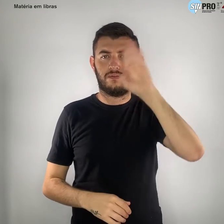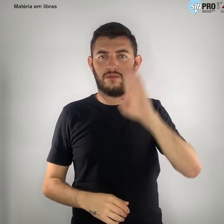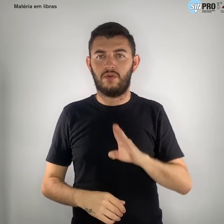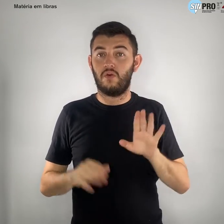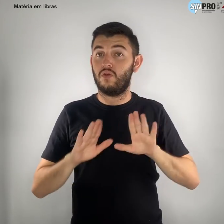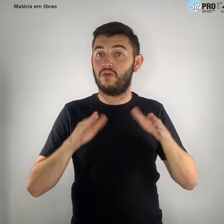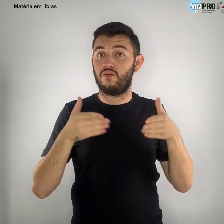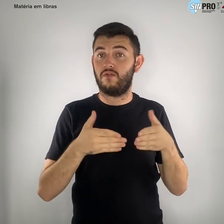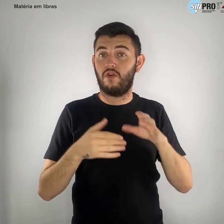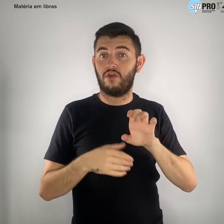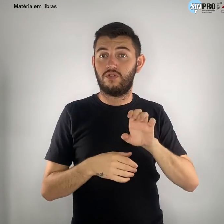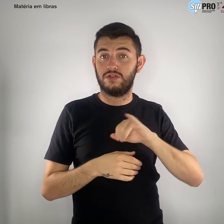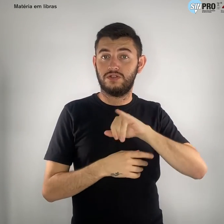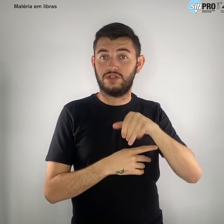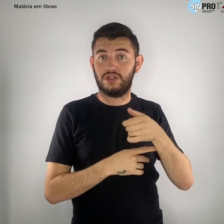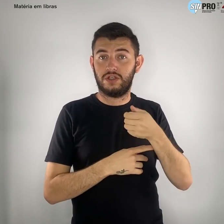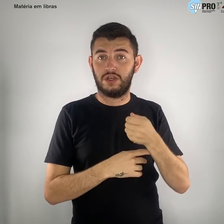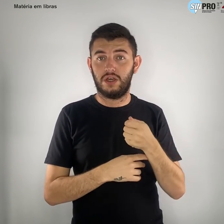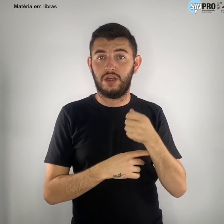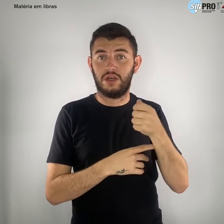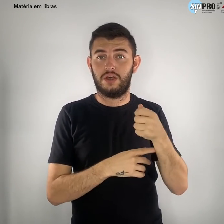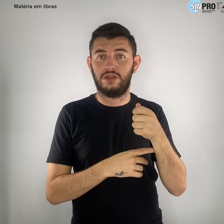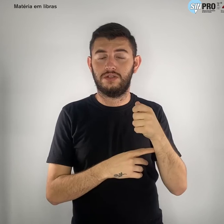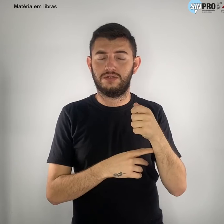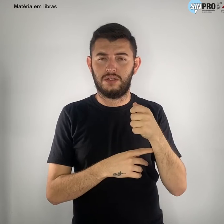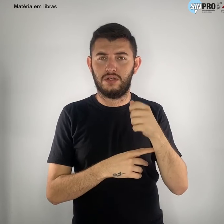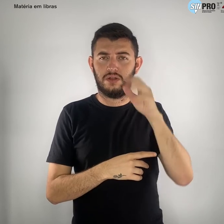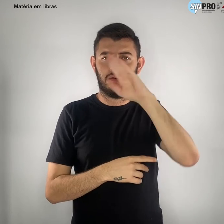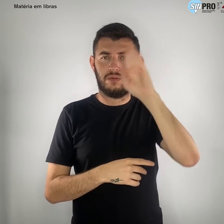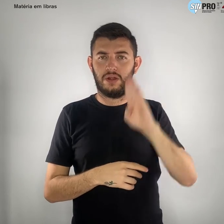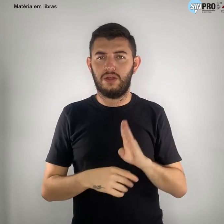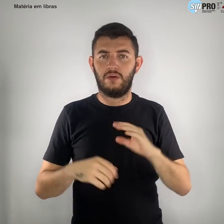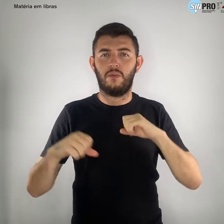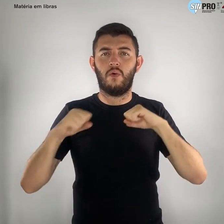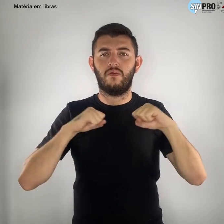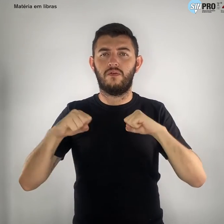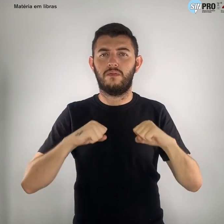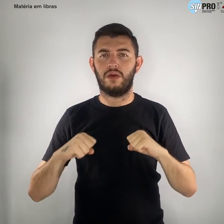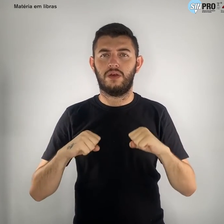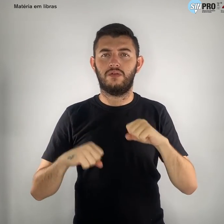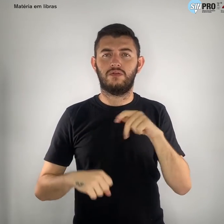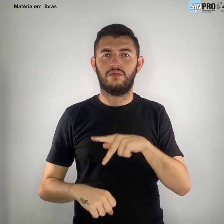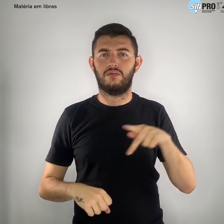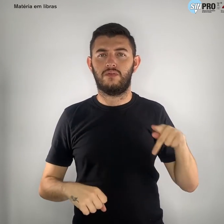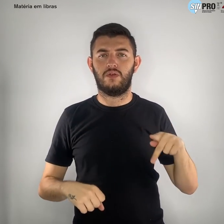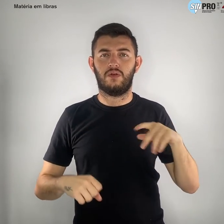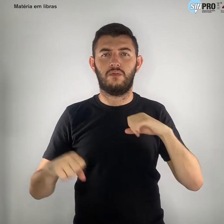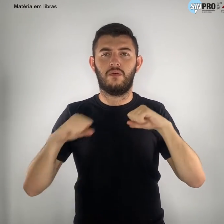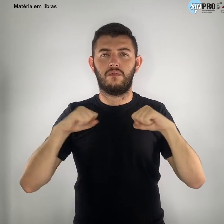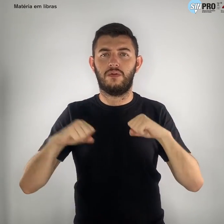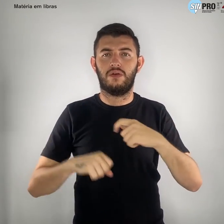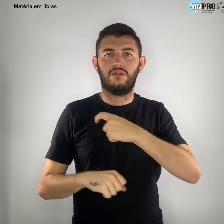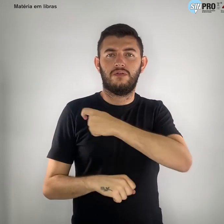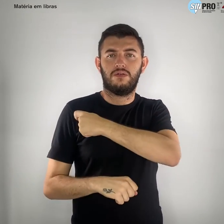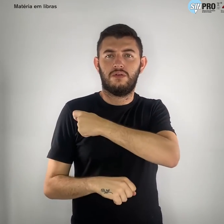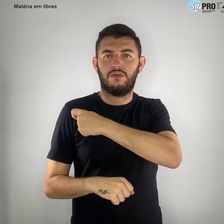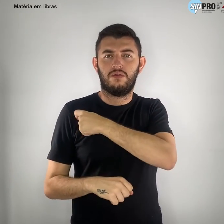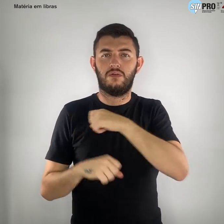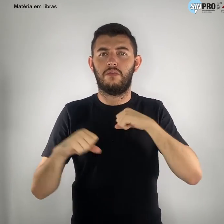do Brasil, Movimento Nacional de Educadores, educandos, movimentos sociais, ONGs